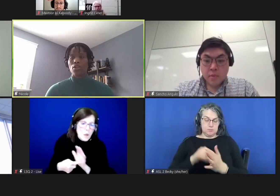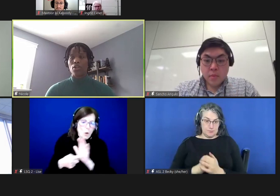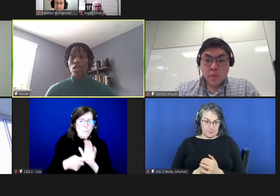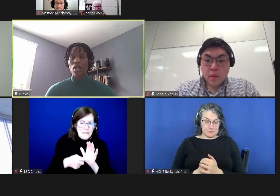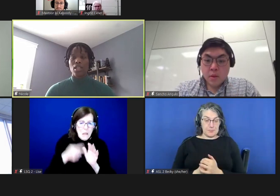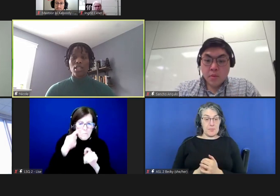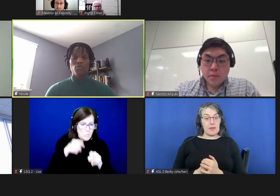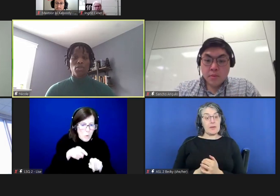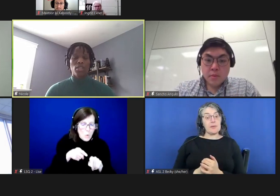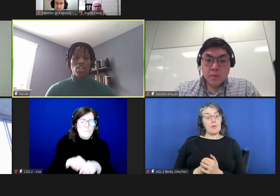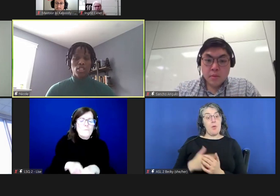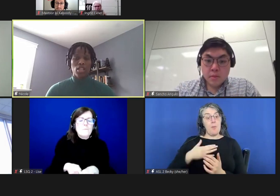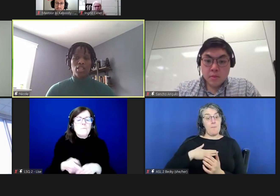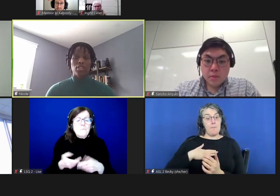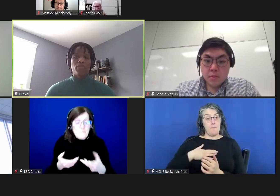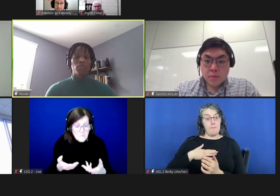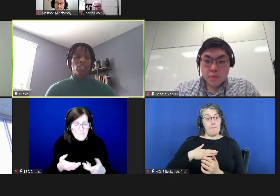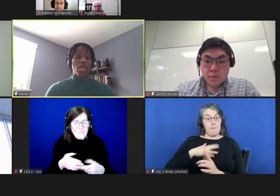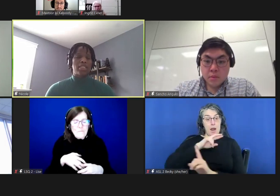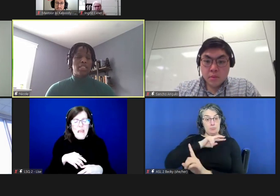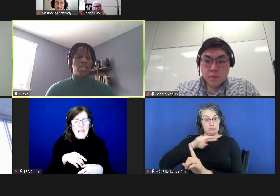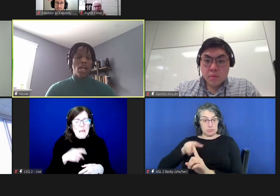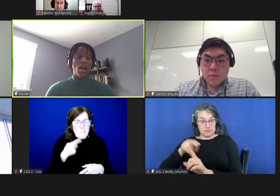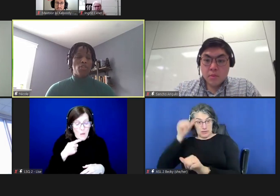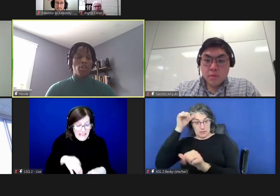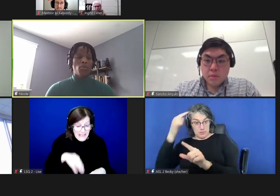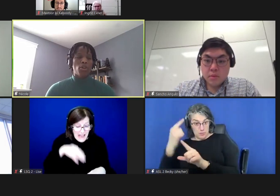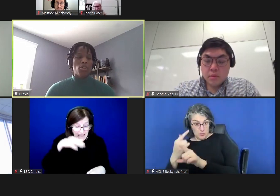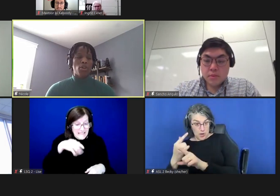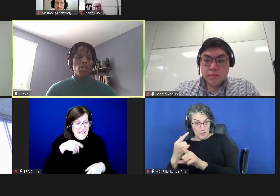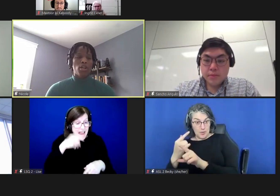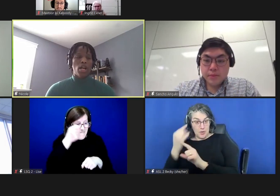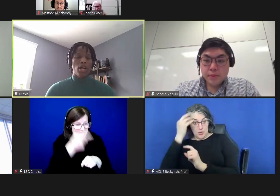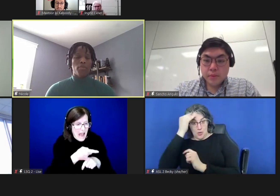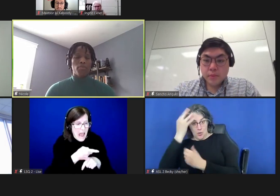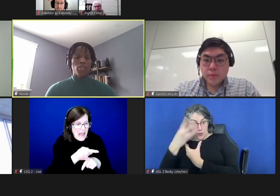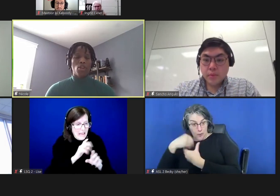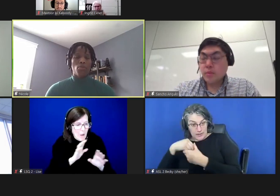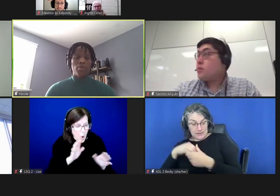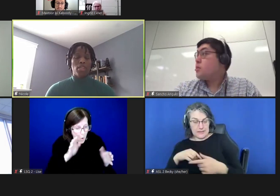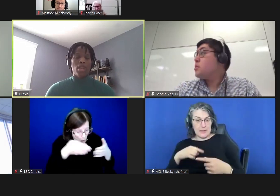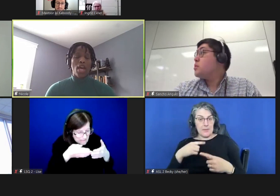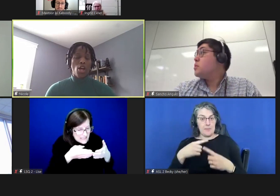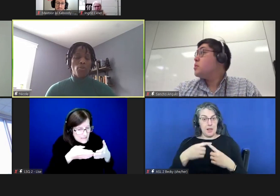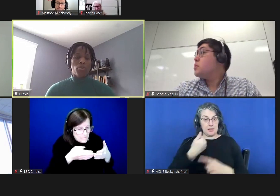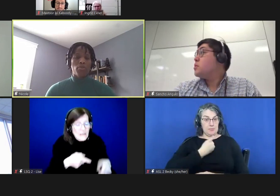côté un frère atteint d'autisme et puis moi-même, j'ai été racisé.